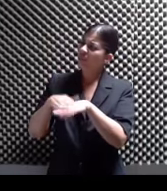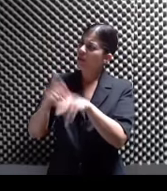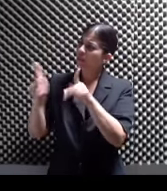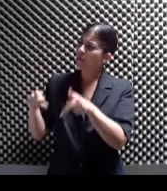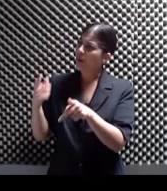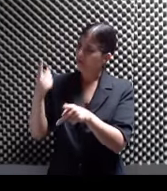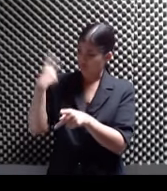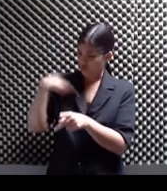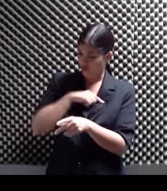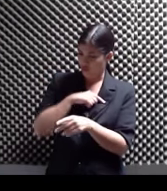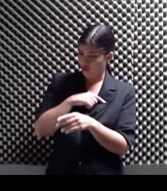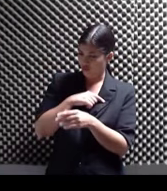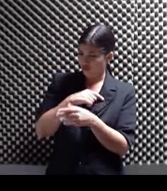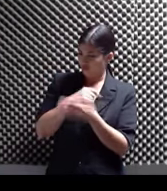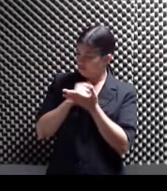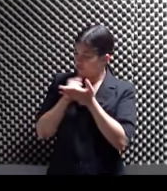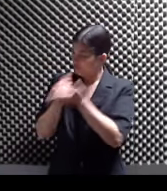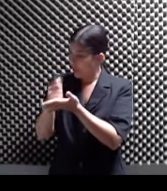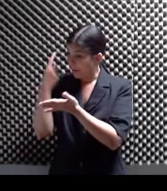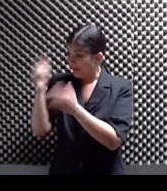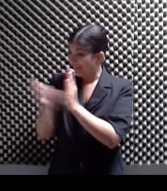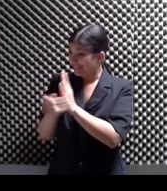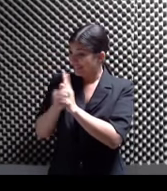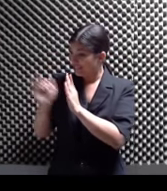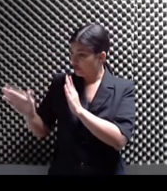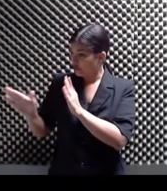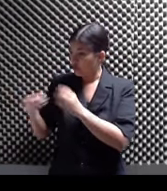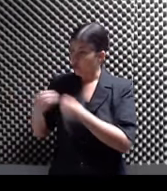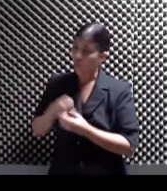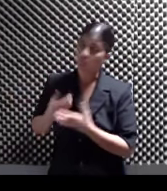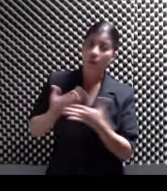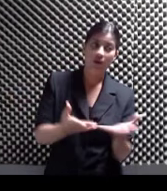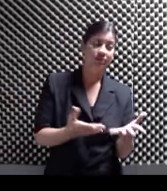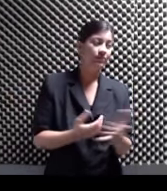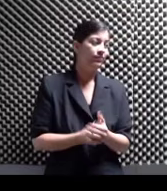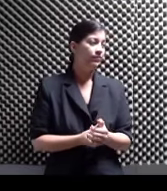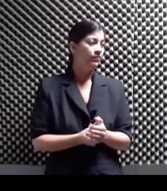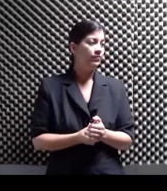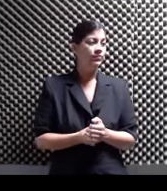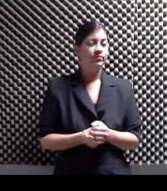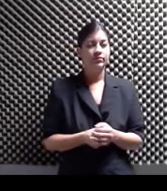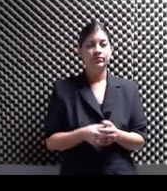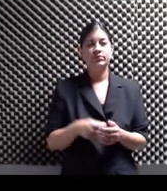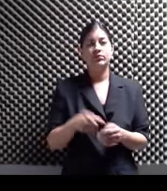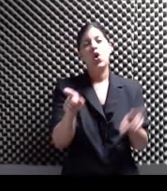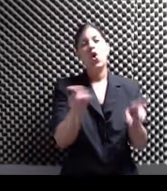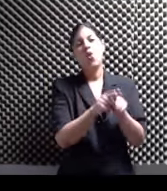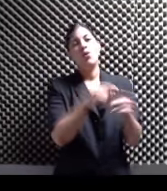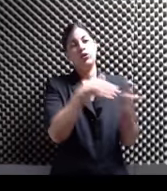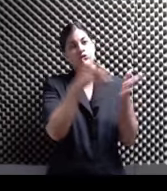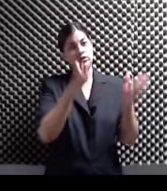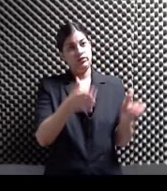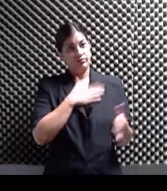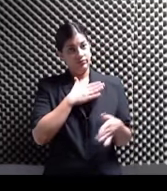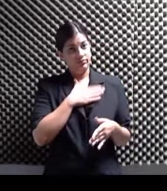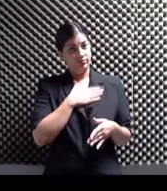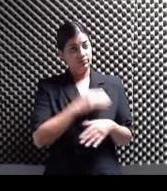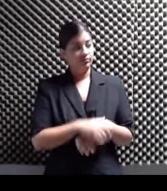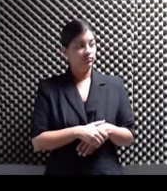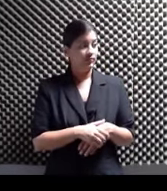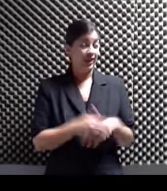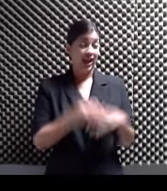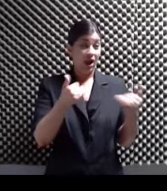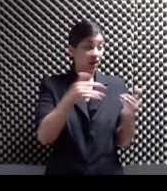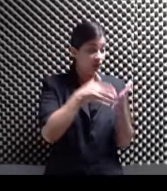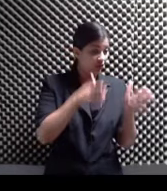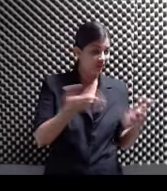buscarla, podamos sacarle el talento, como pasa con los estudiantes, pero mis estudiantes me han sorprendido con trabajo profesional espectacular. Son compañeros de trabajo, ya no son estudiantes. Okay.